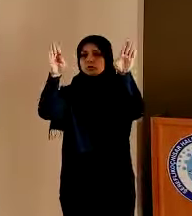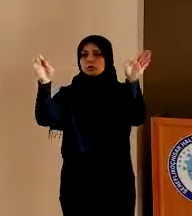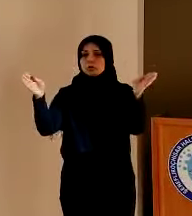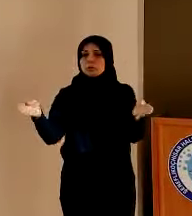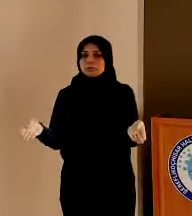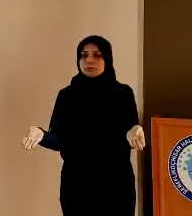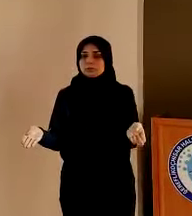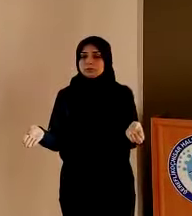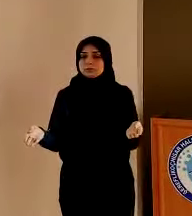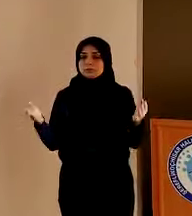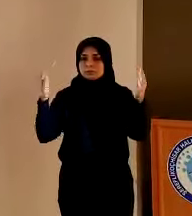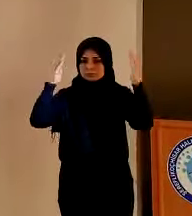dolap,